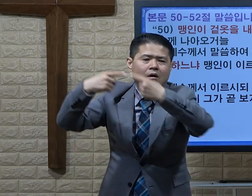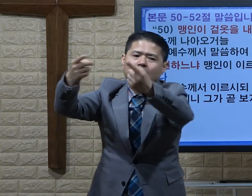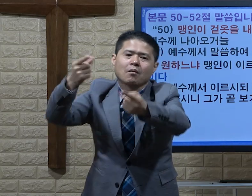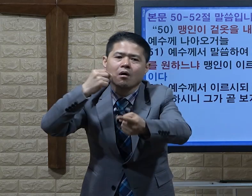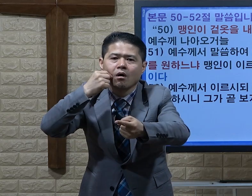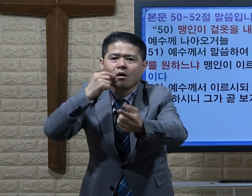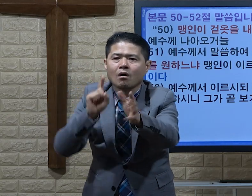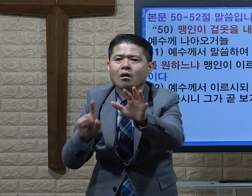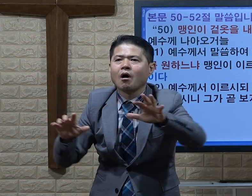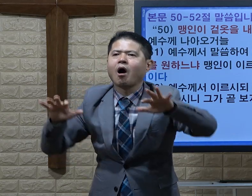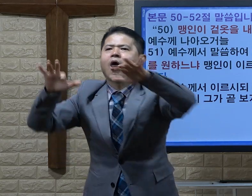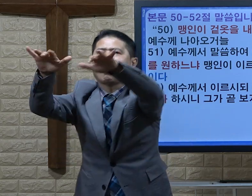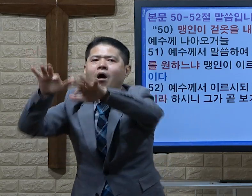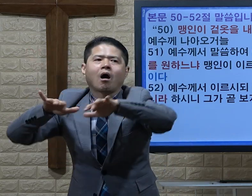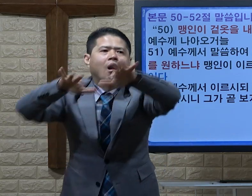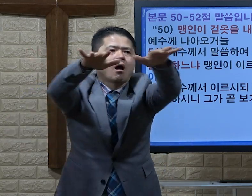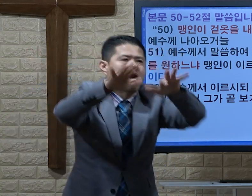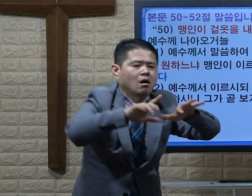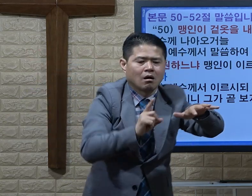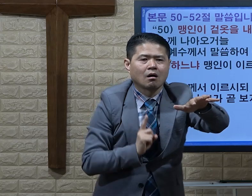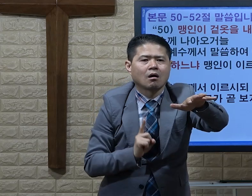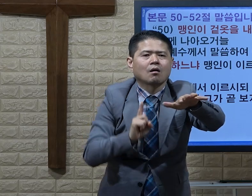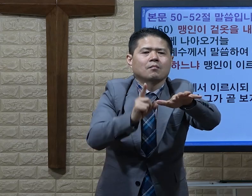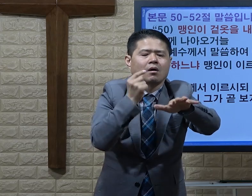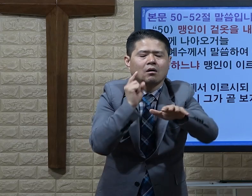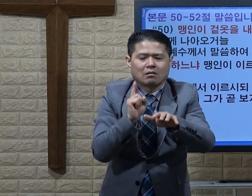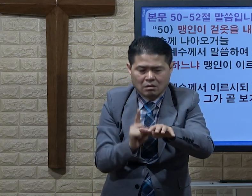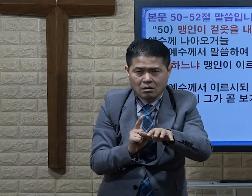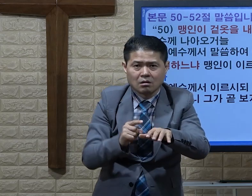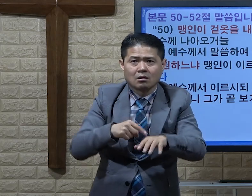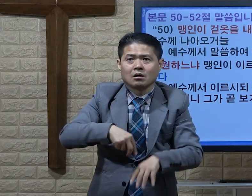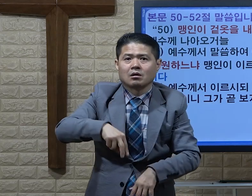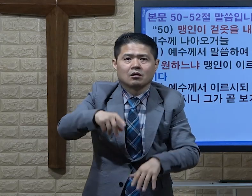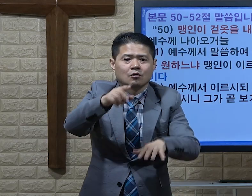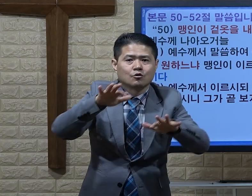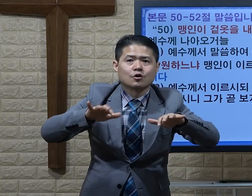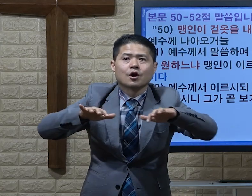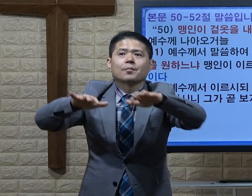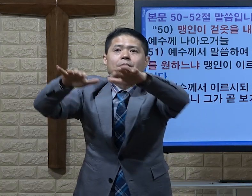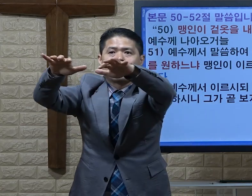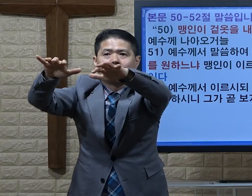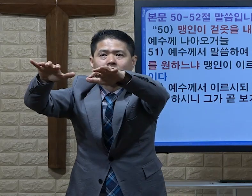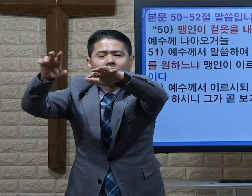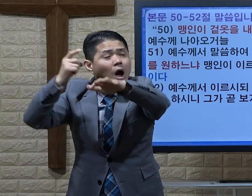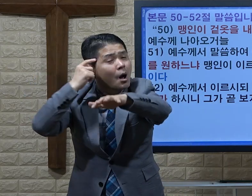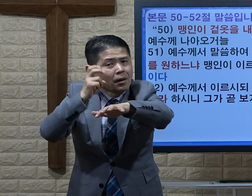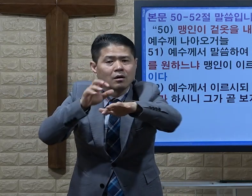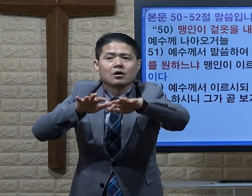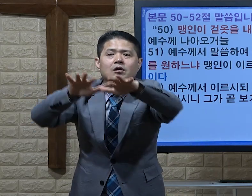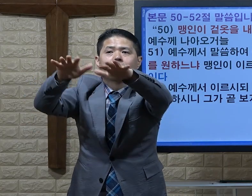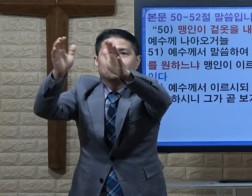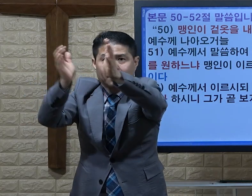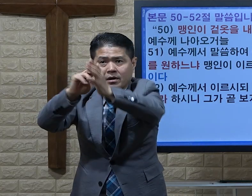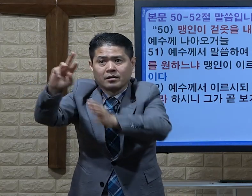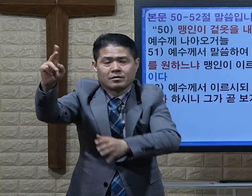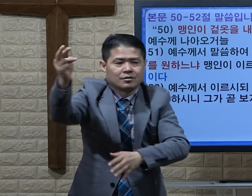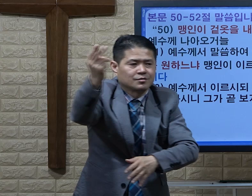맹인은 예수님의 복음에 끼어들 수도 없었는데 아마 그 무리들이 다시